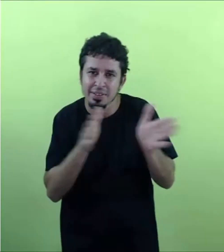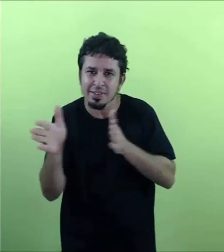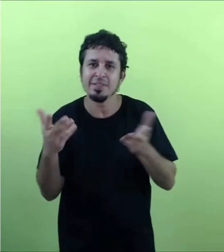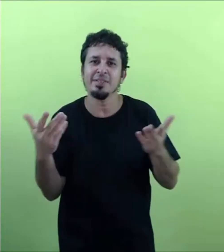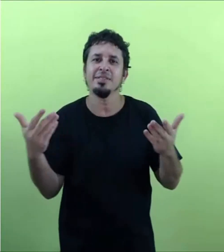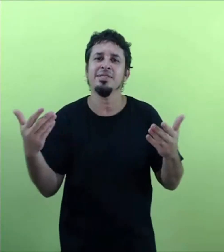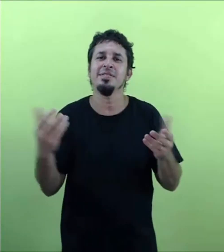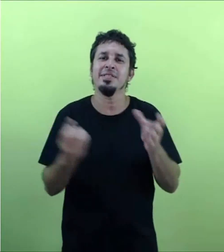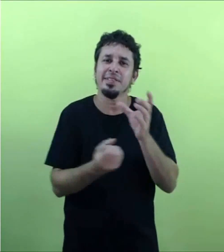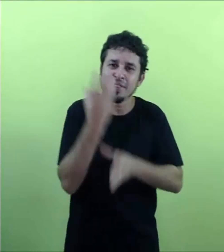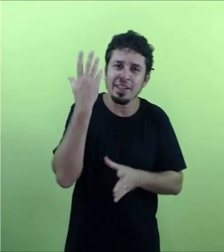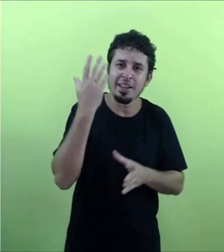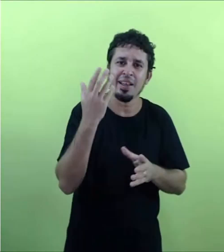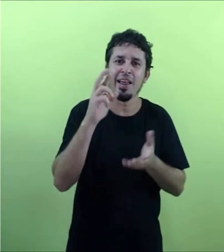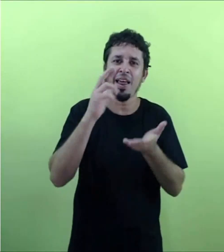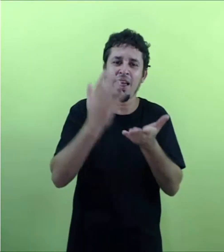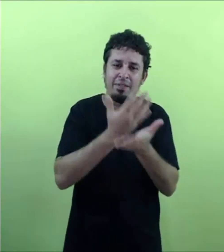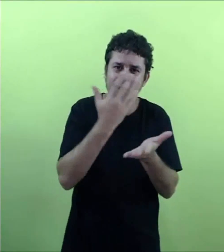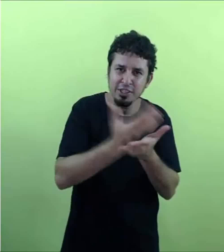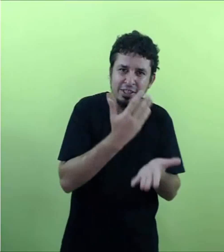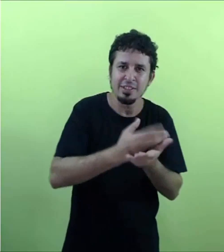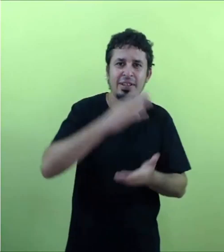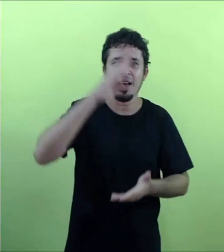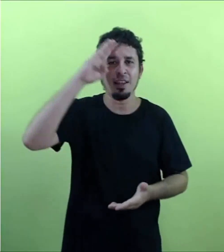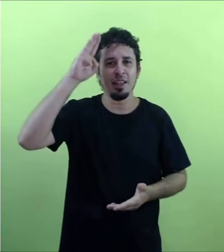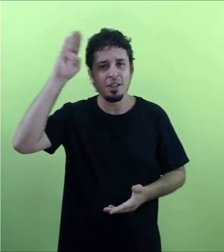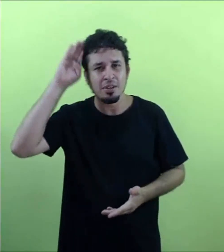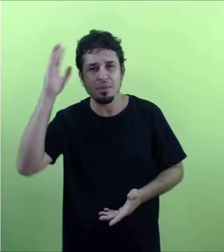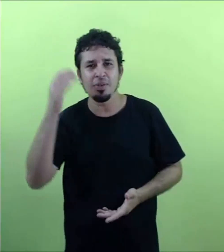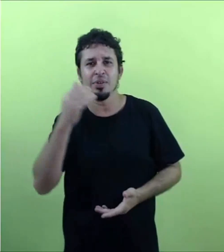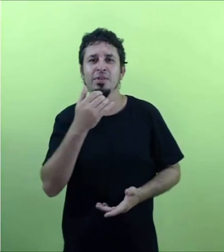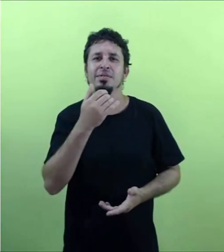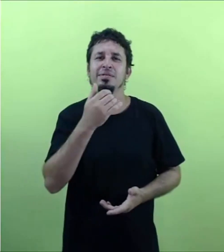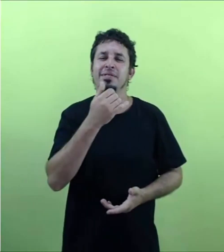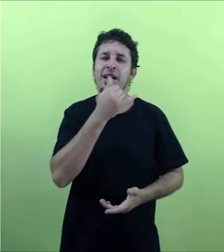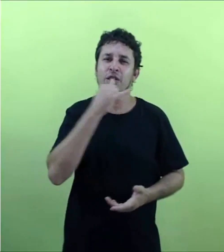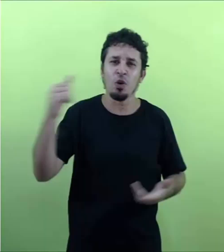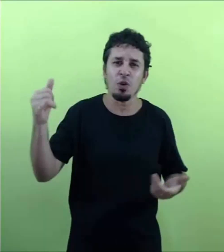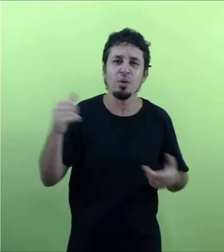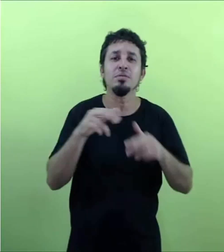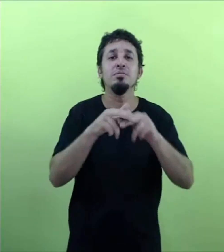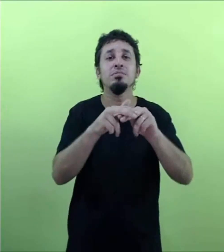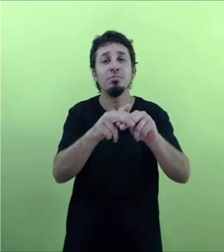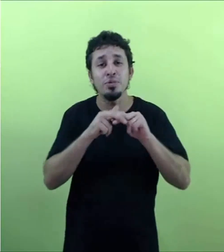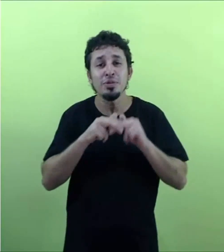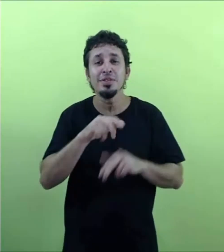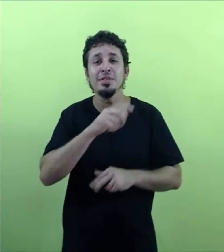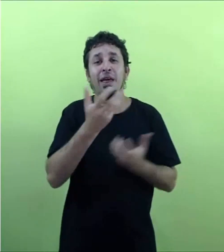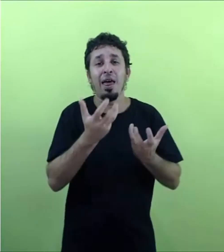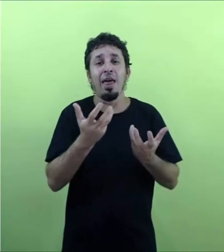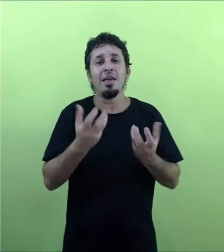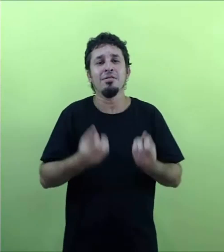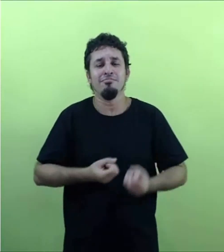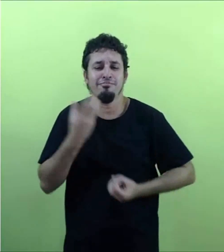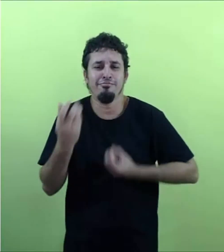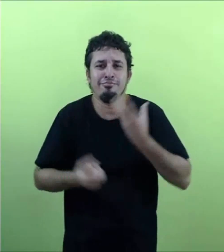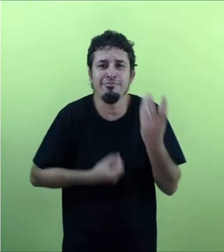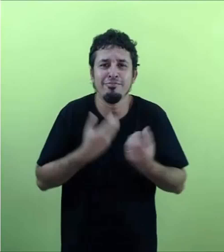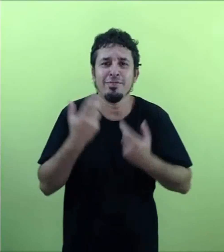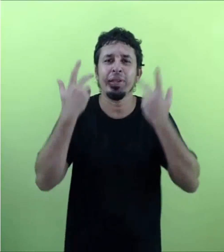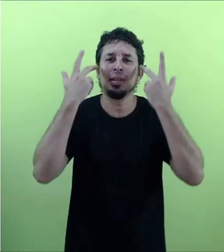inovadoras produções como os videoartigos, os videolivros, as videorevistas, entre muitas